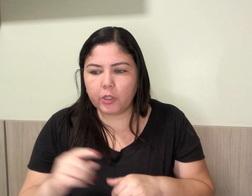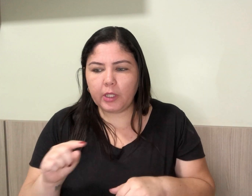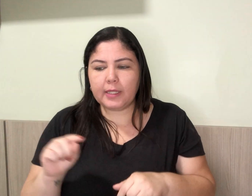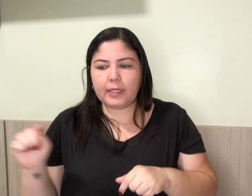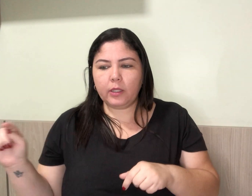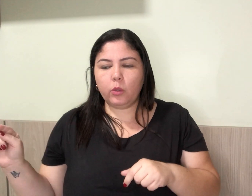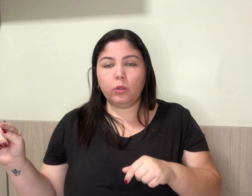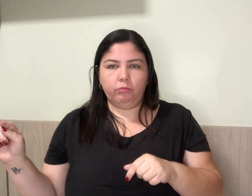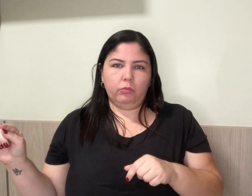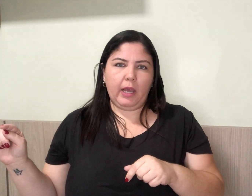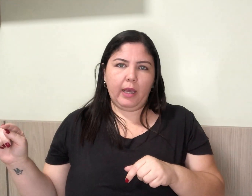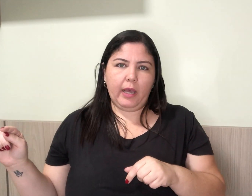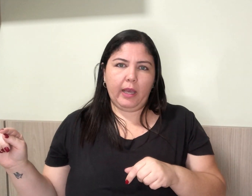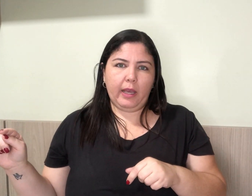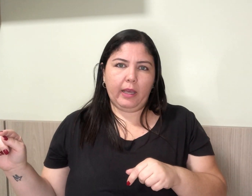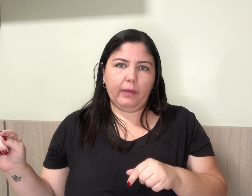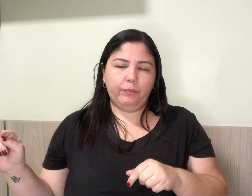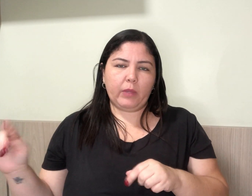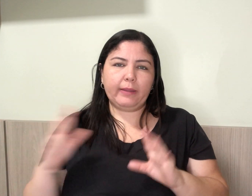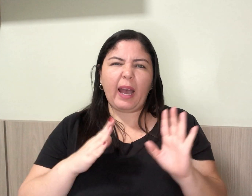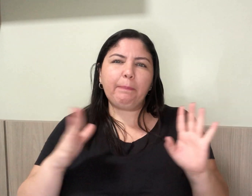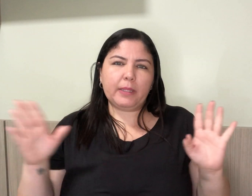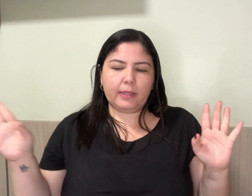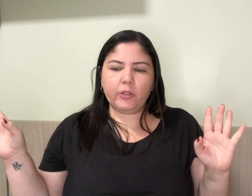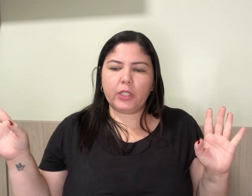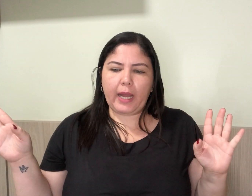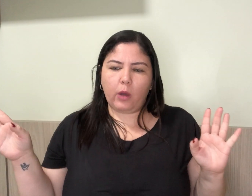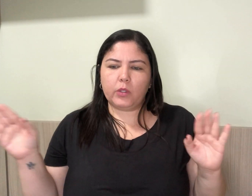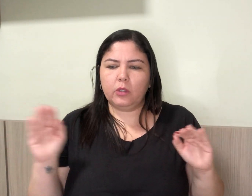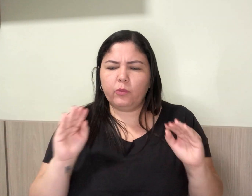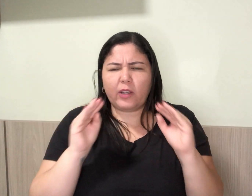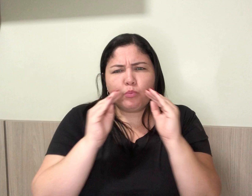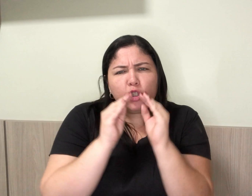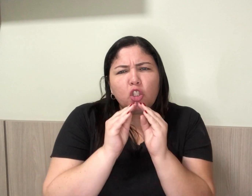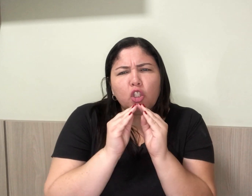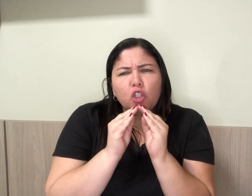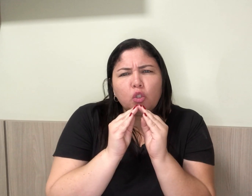gente tem 5 etapas, né, de graus. Então, eu faço pequenininho,